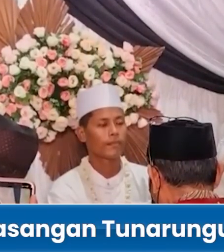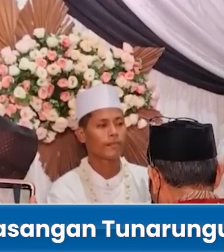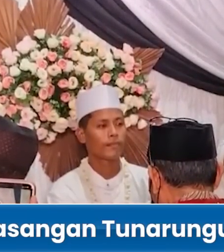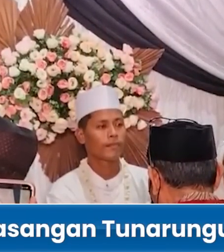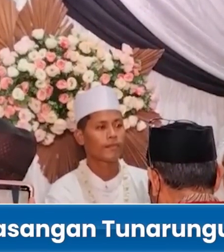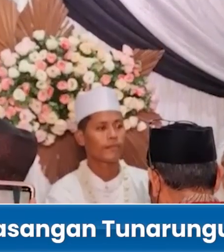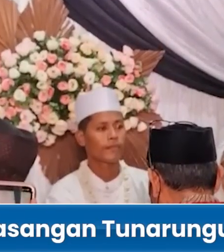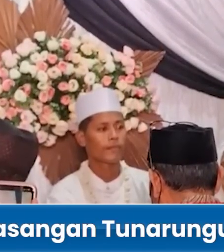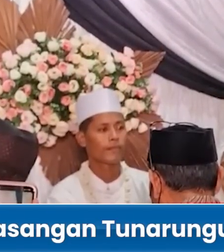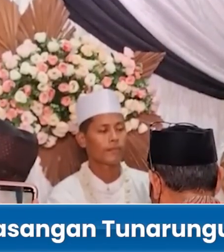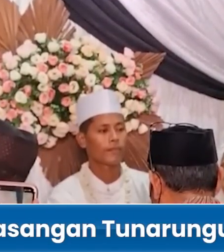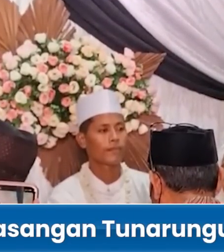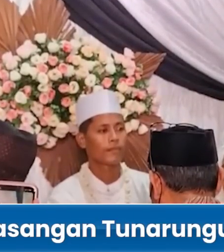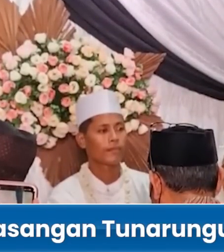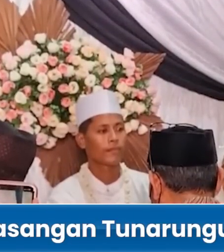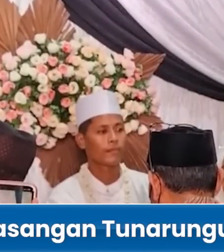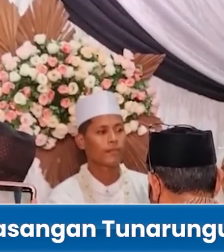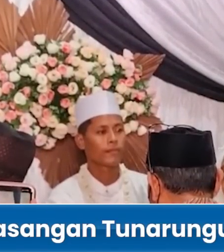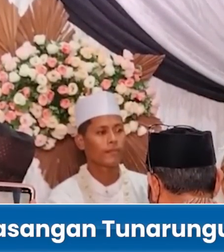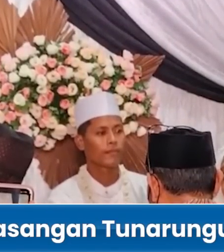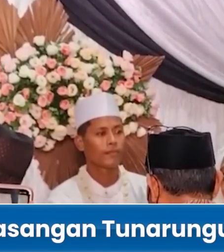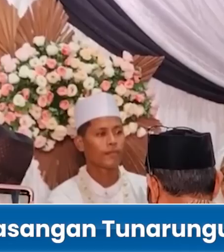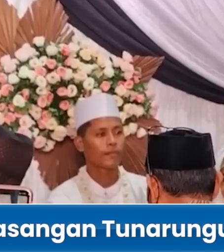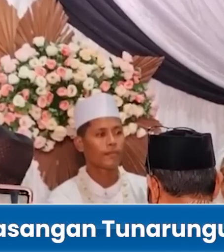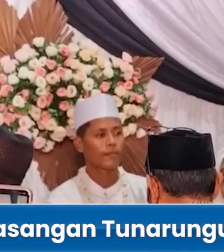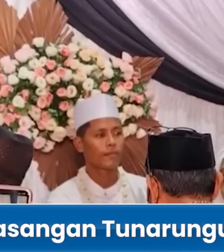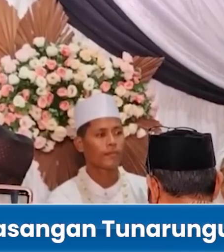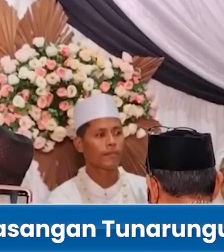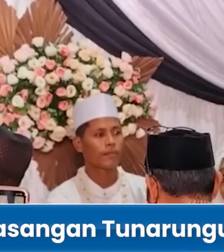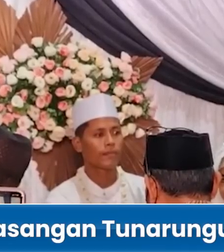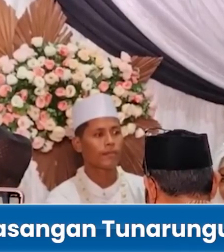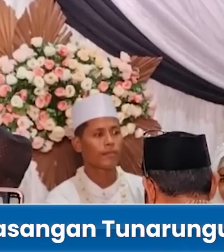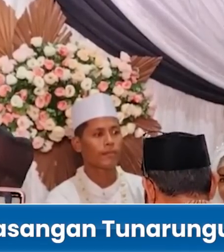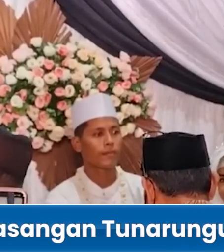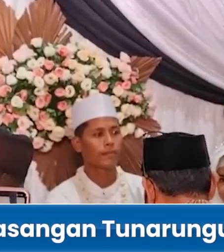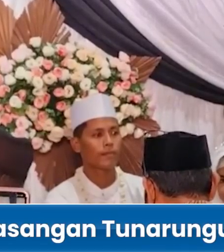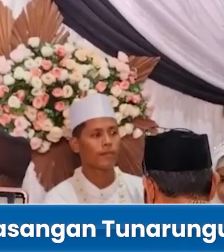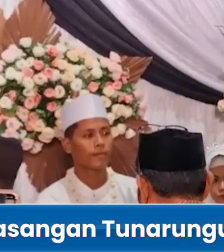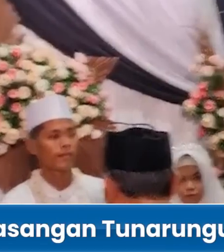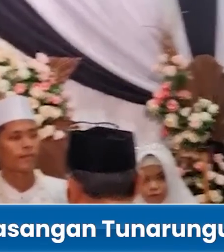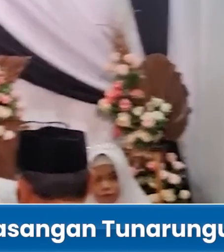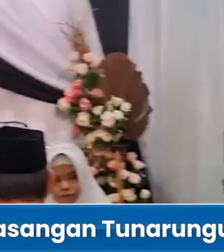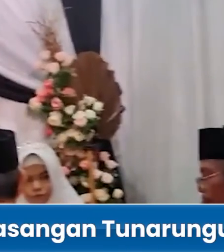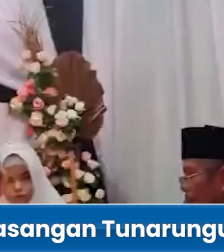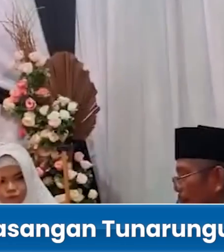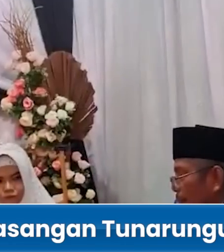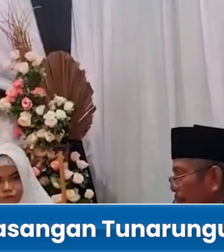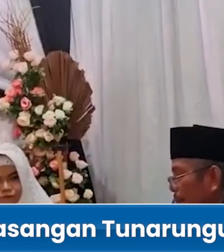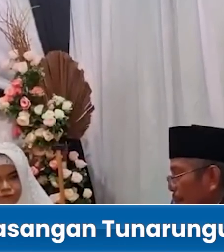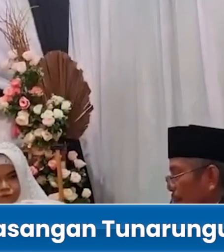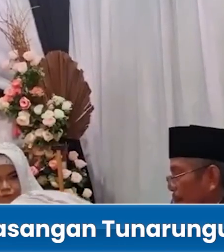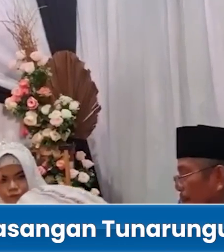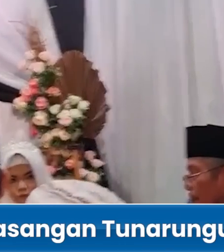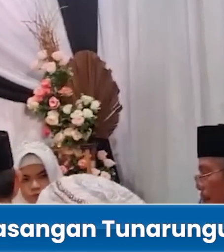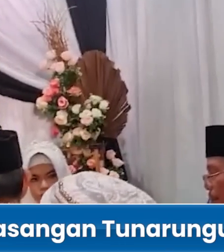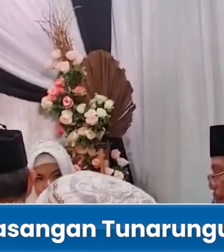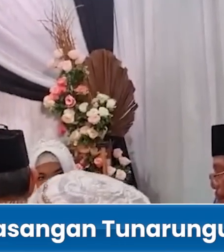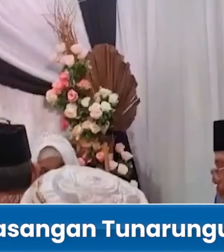tidak mudah dan memerlukan pertimbangan yang panjang. Jika biasanya prosesi akad nikah akan ditutup dengan pembacaan ijab kabul oleh mempelai